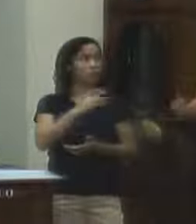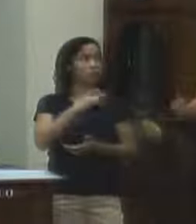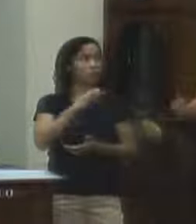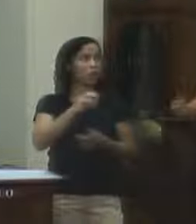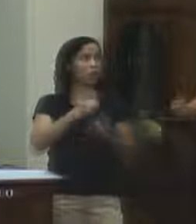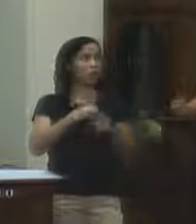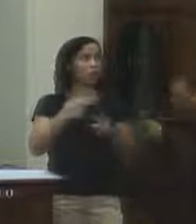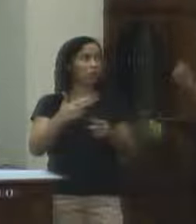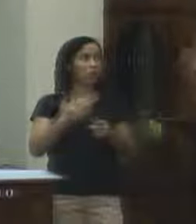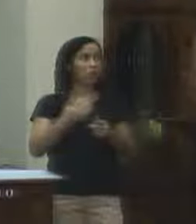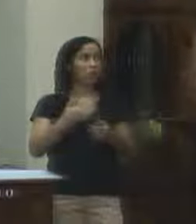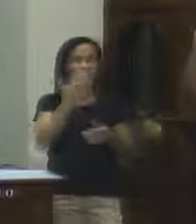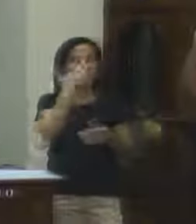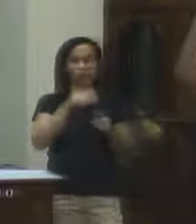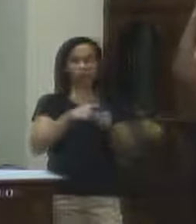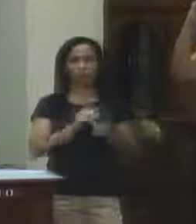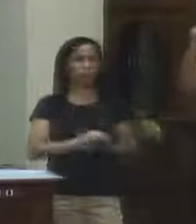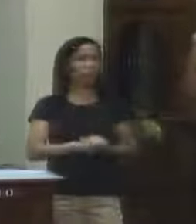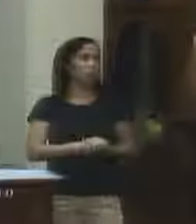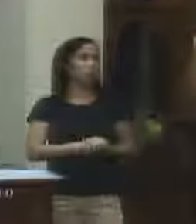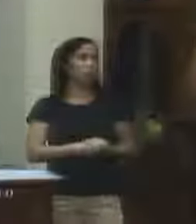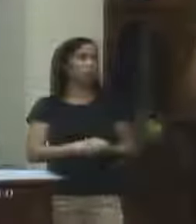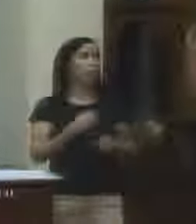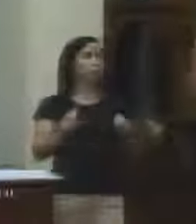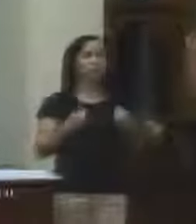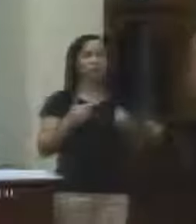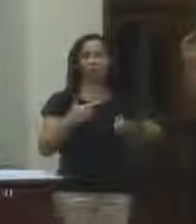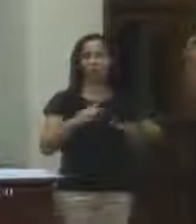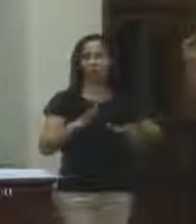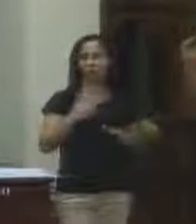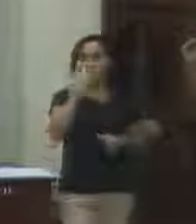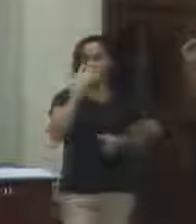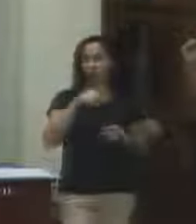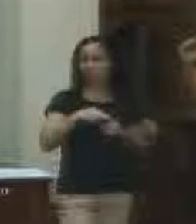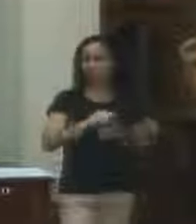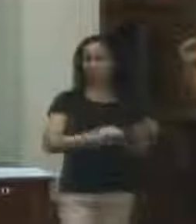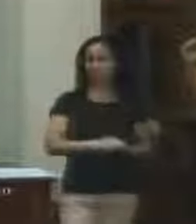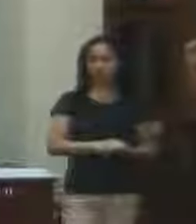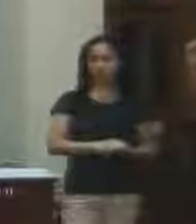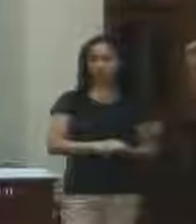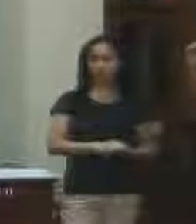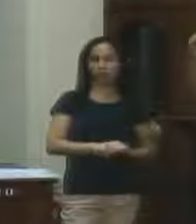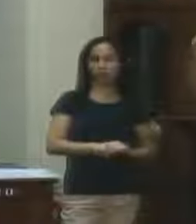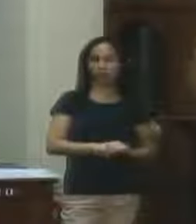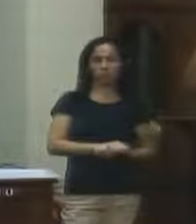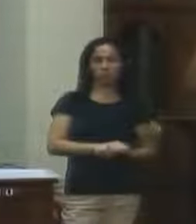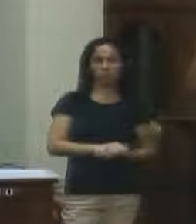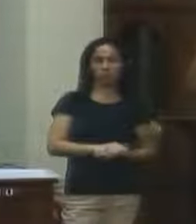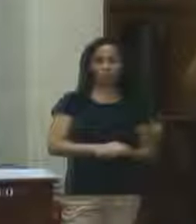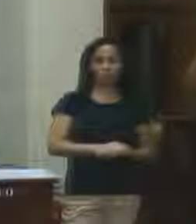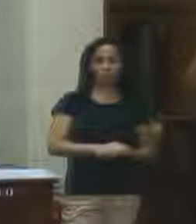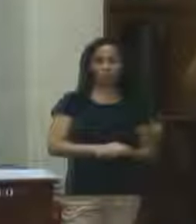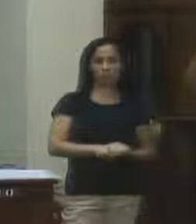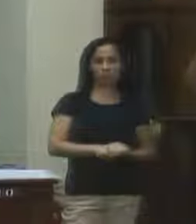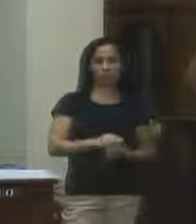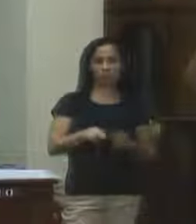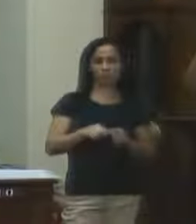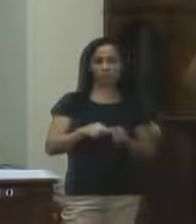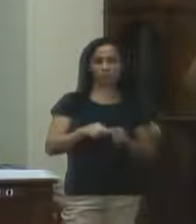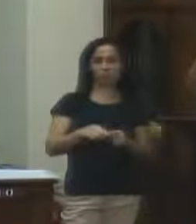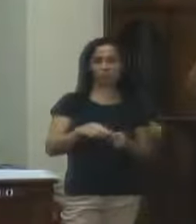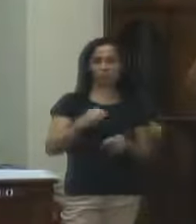carnaval. Se houver a programação, Parapeúna não tinha carnaval. E com orientação